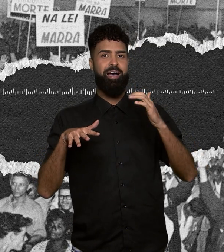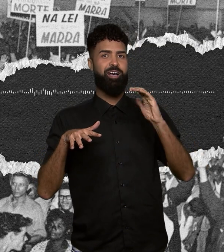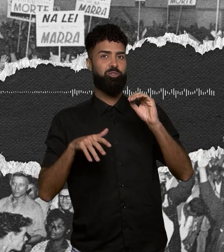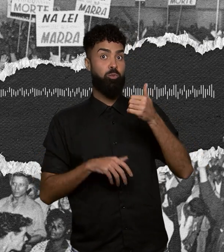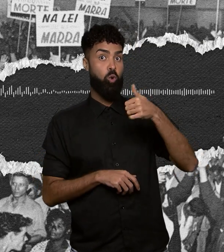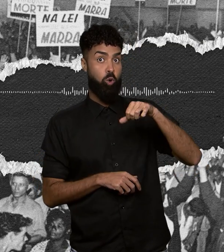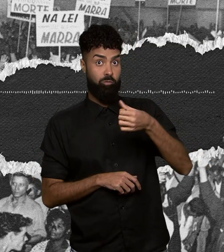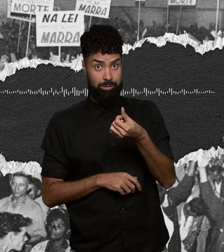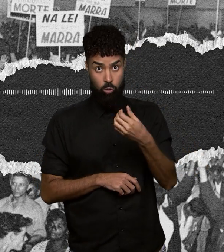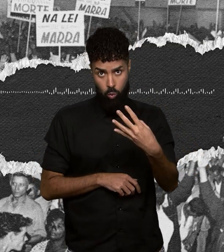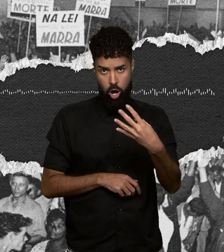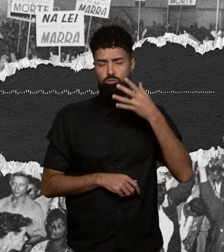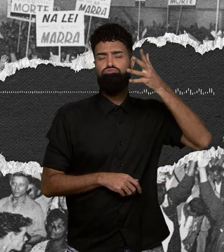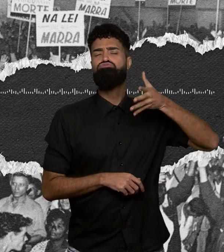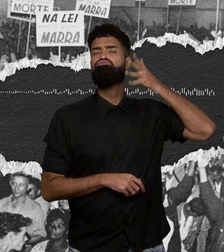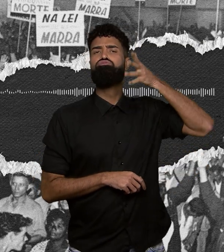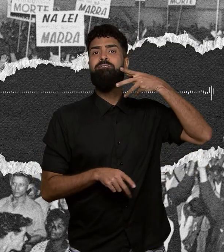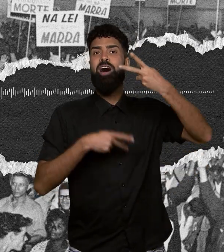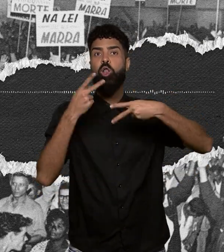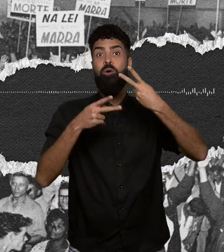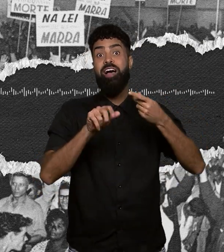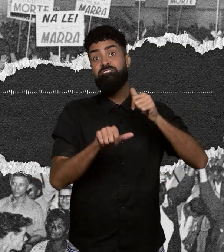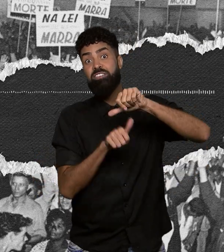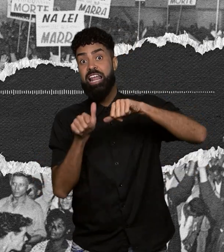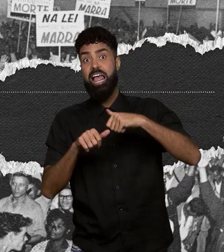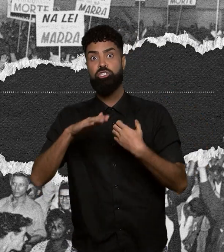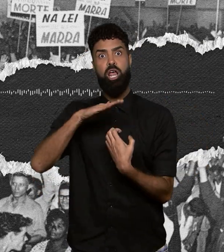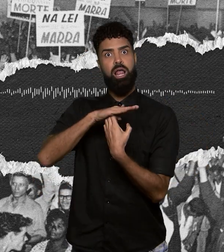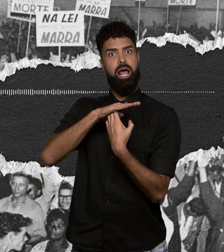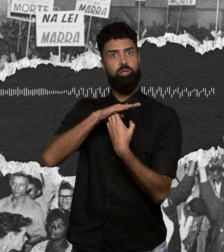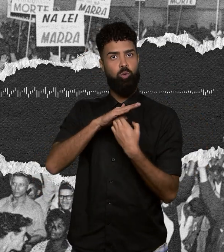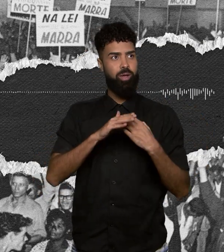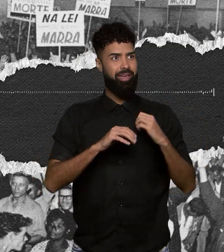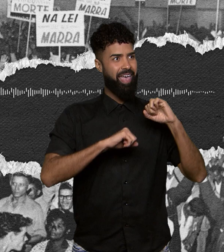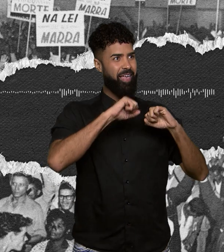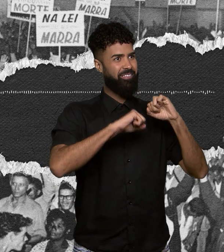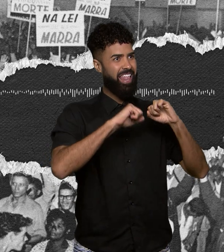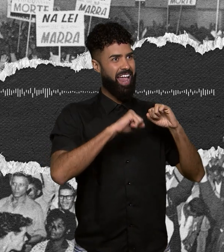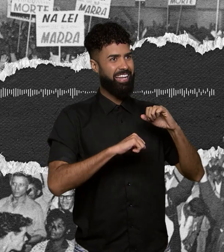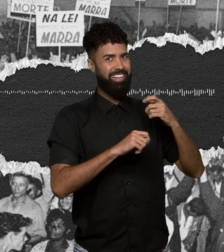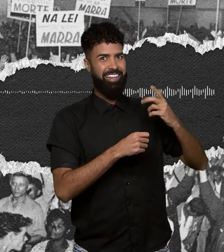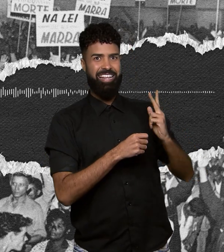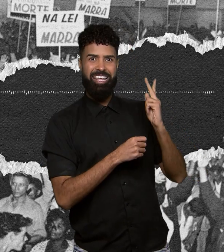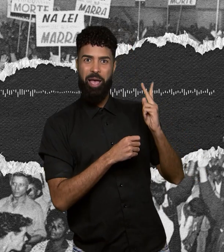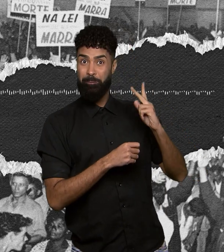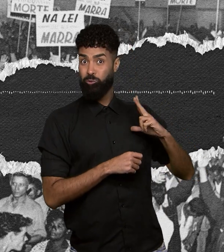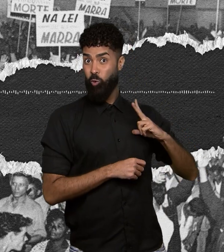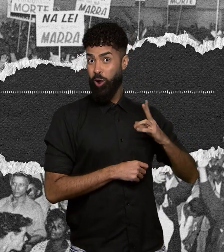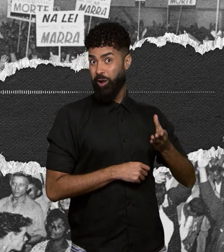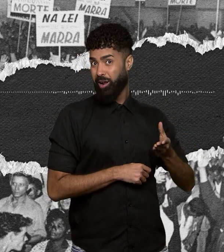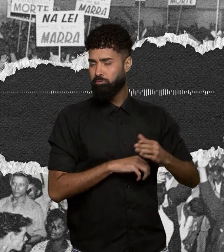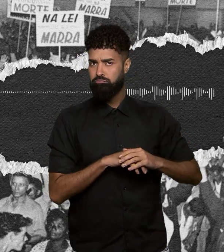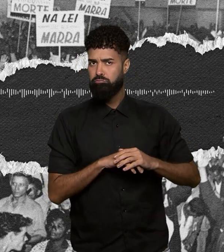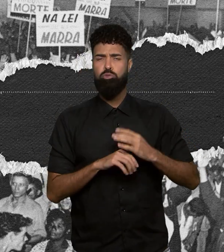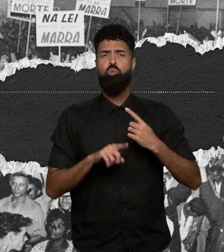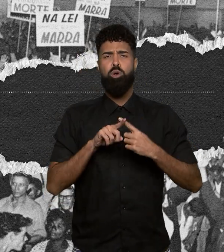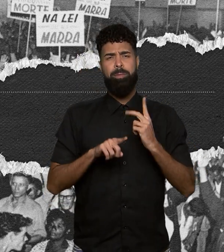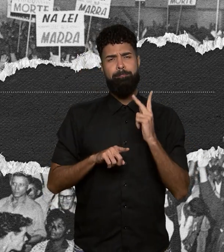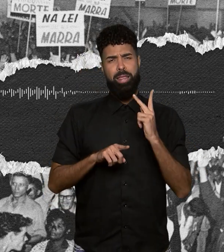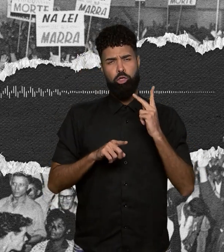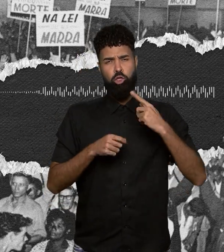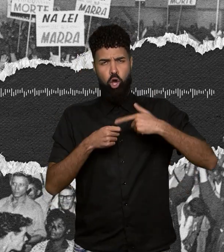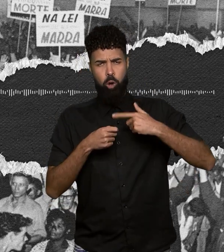anunciando a estatização de refinarias par particulares o destino do petróleo brasileiro era uma das grandes disputas da